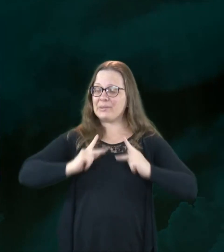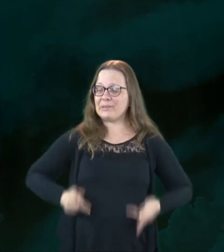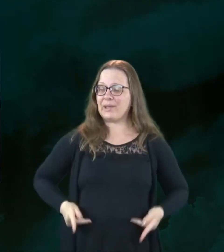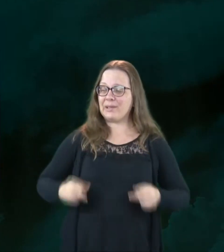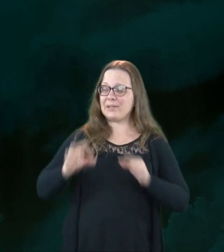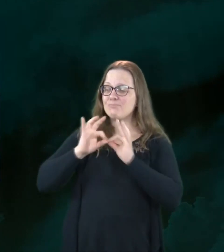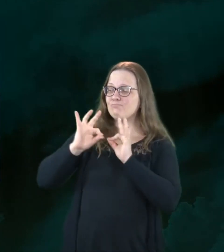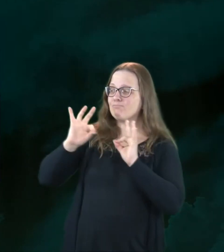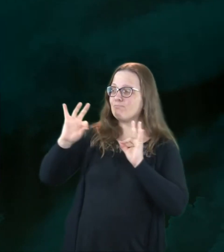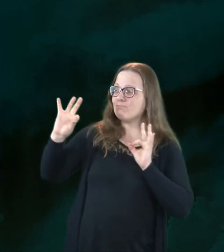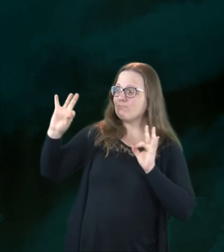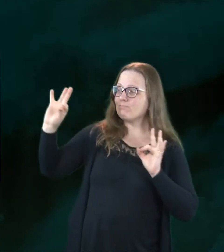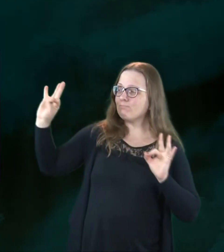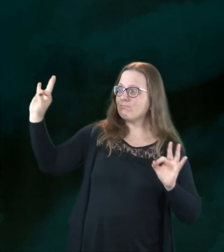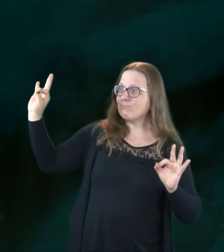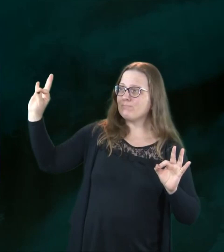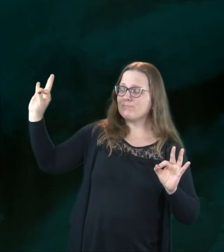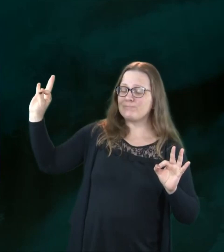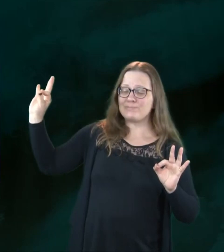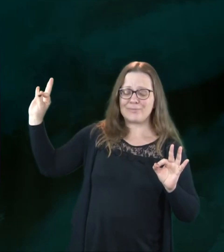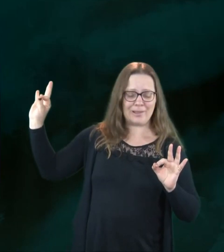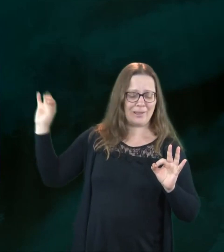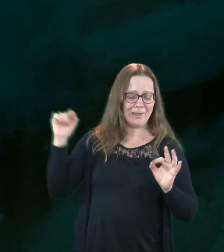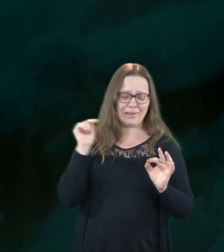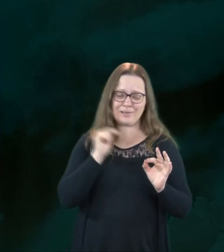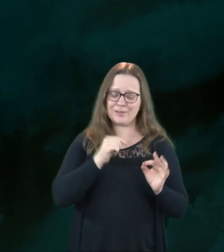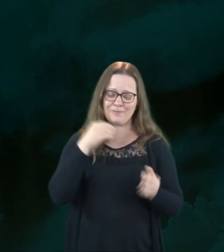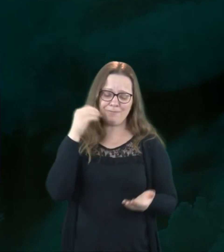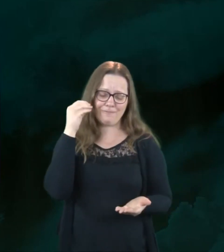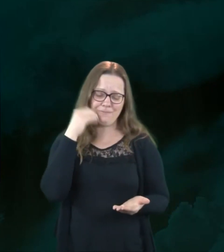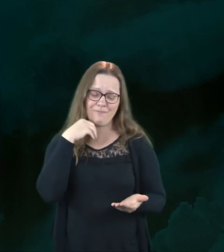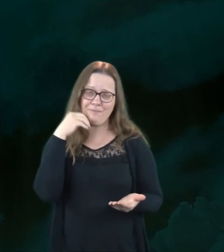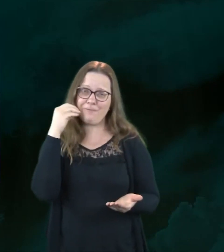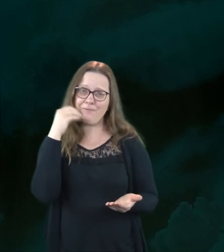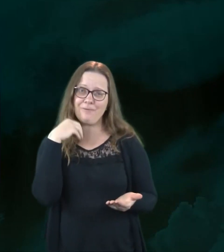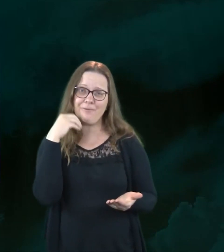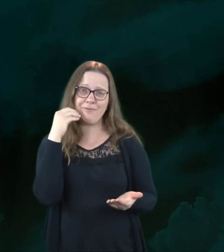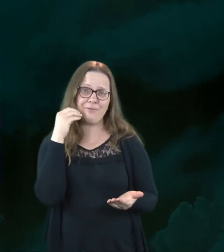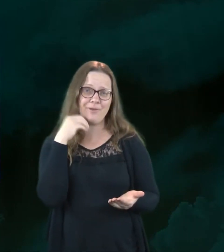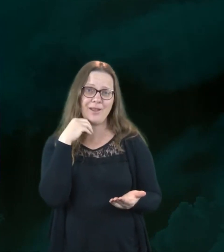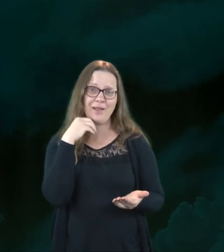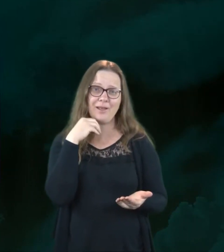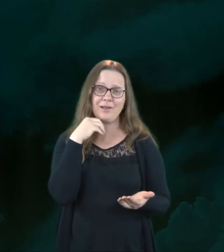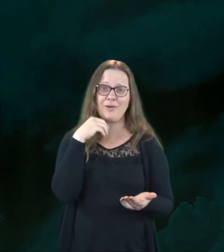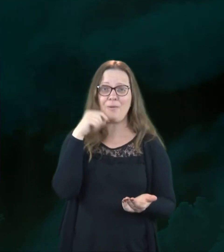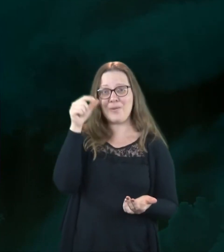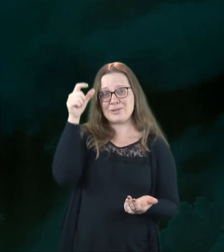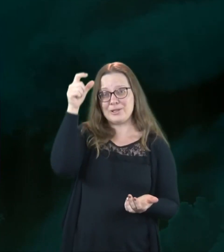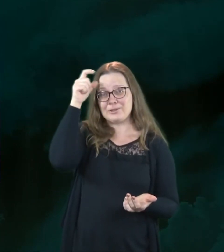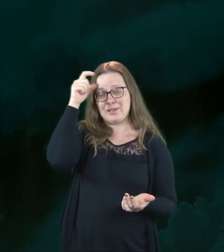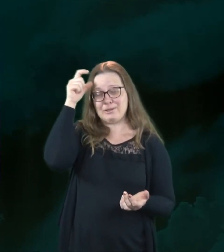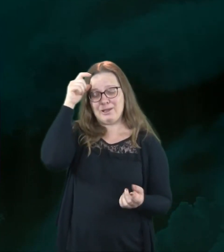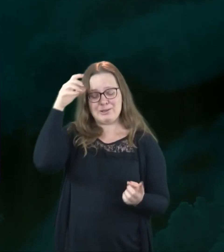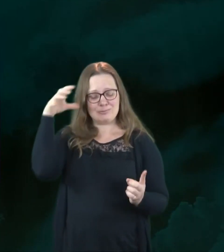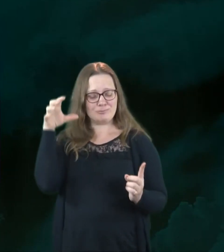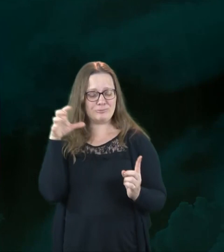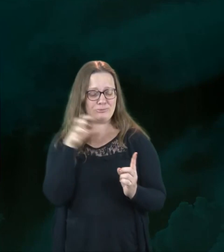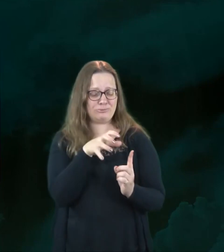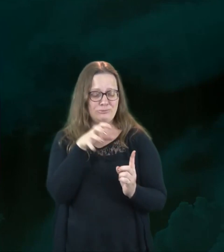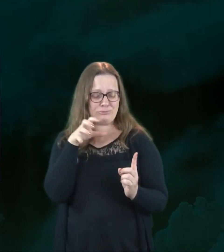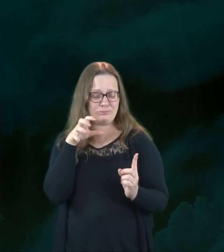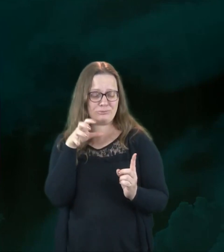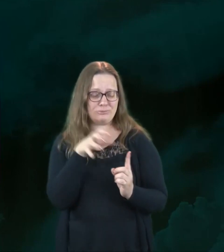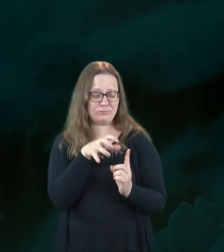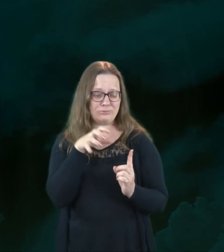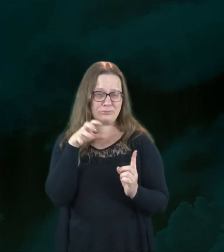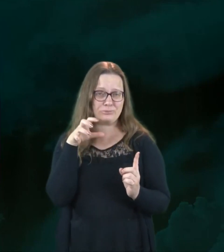Senhor, se tornou, Senhor, tão vulnerável à mercê do ladrão que quer roubar, matar e